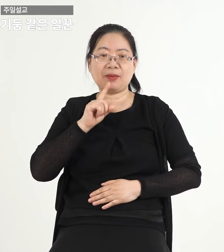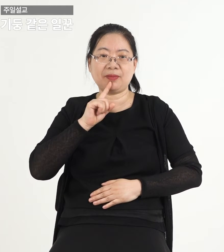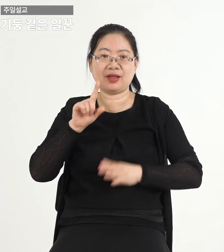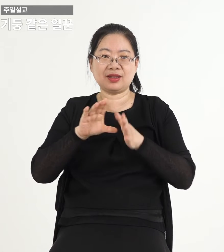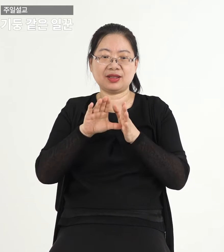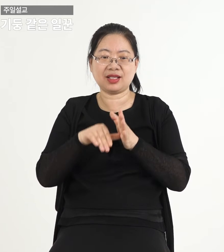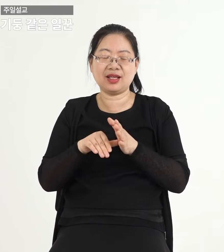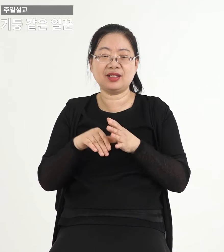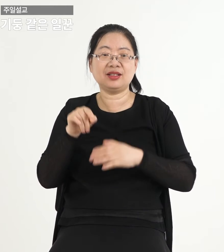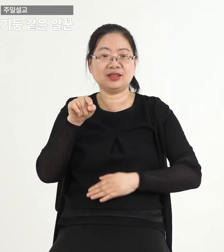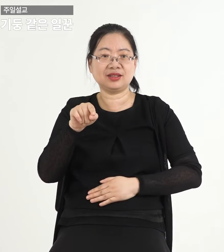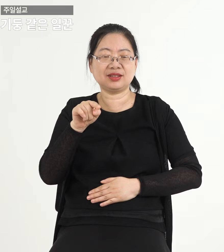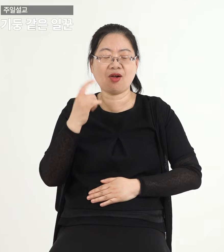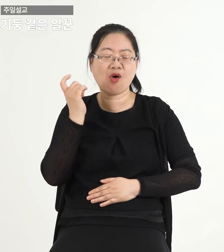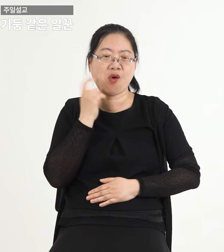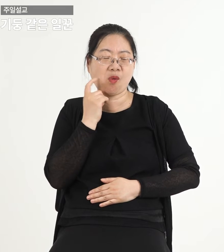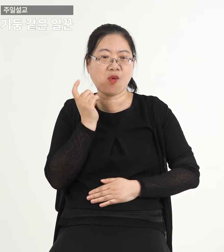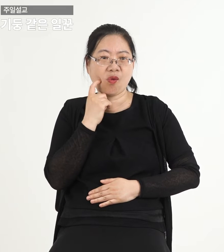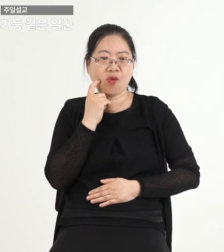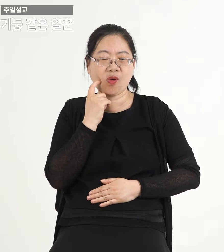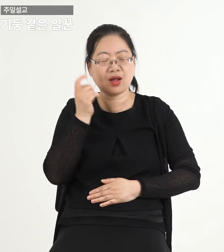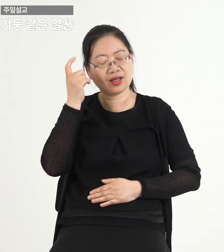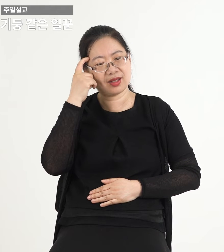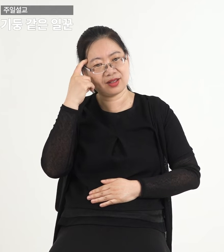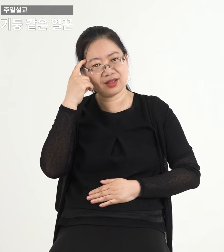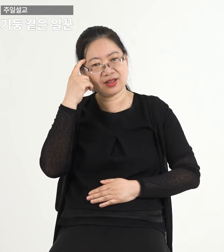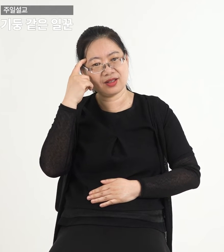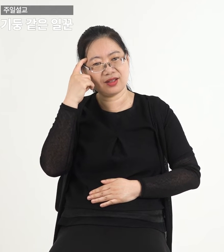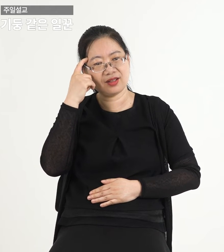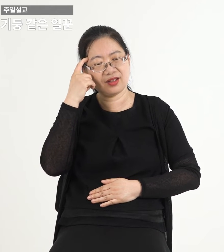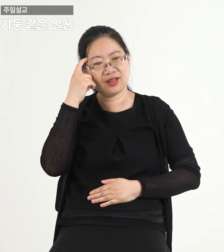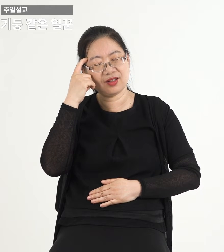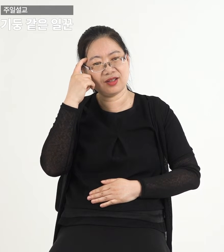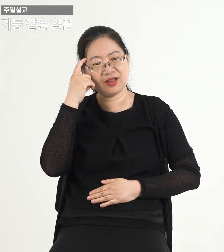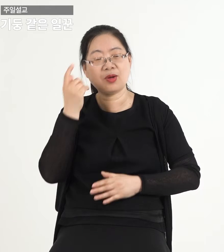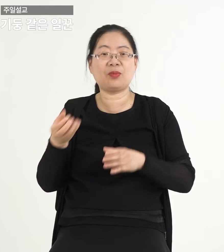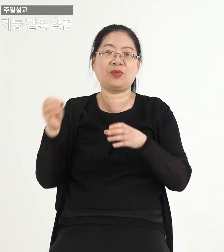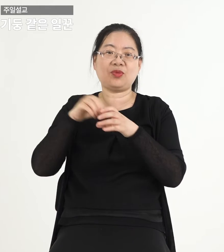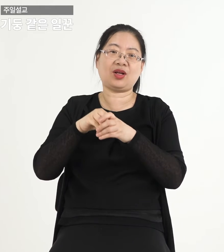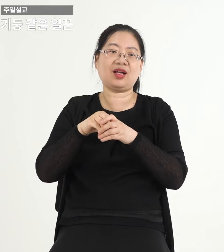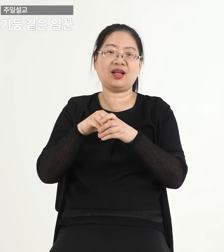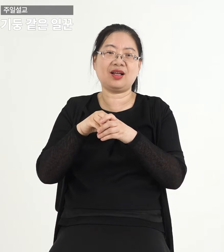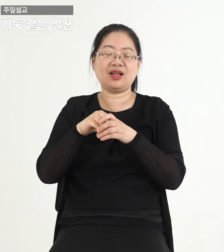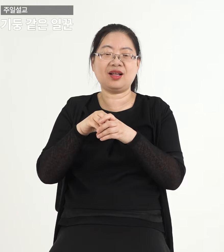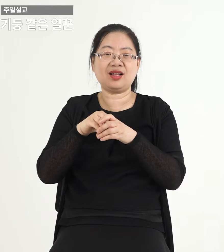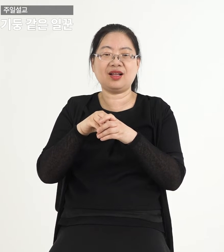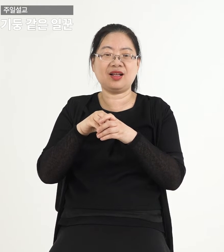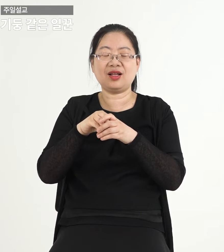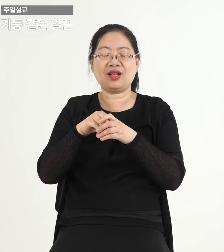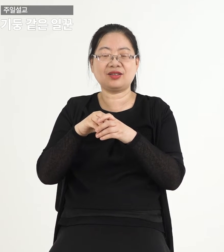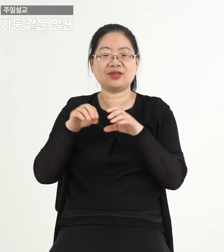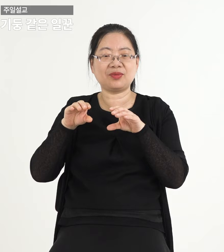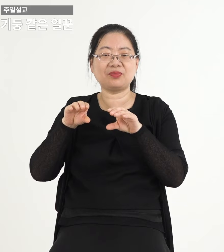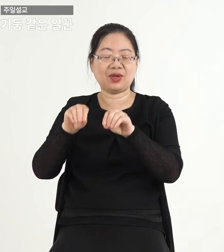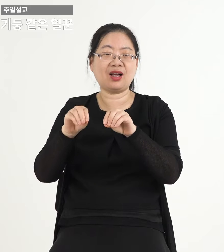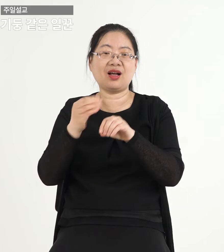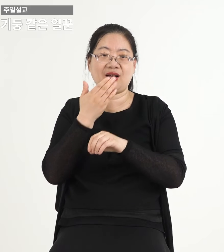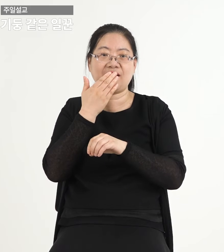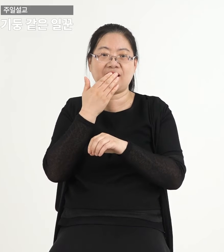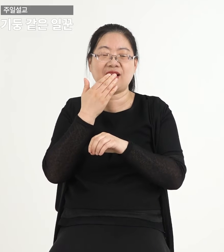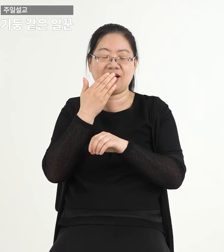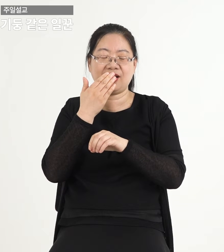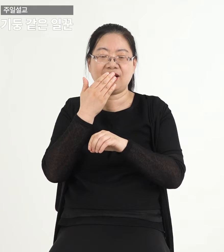때는 그 거짓의 개념을 포함해서 그걸 뛰어넘는 개념이에요.